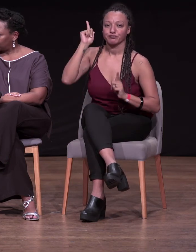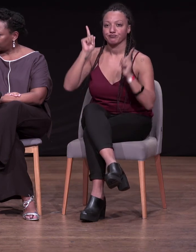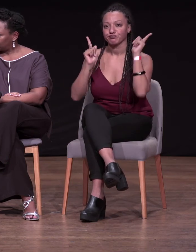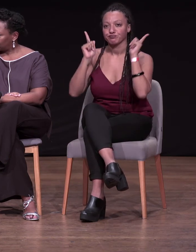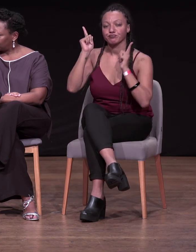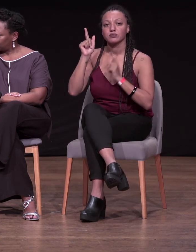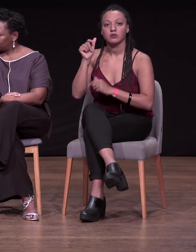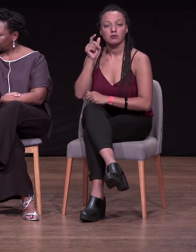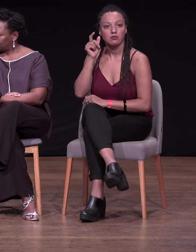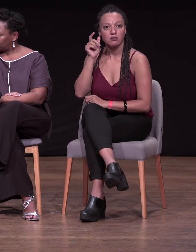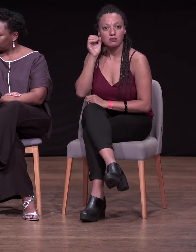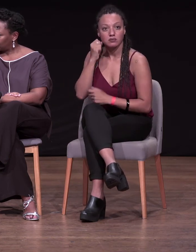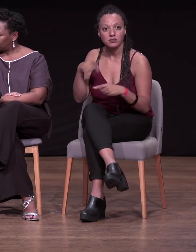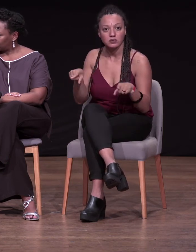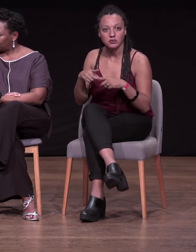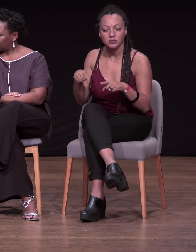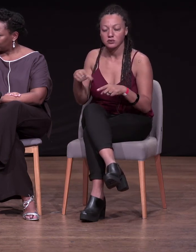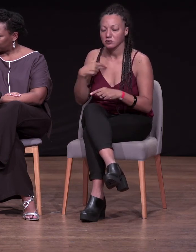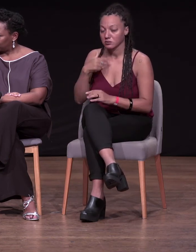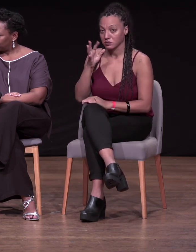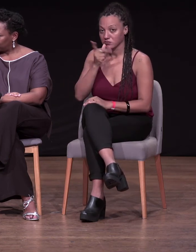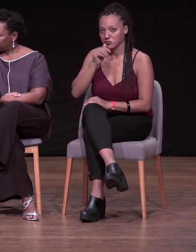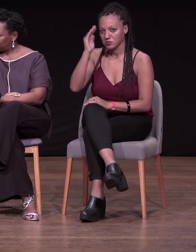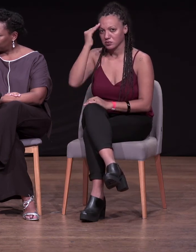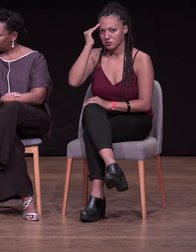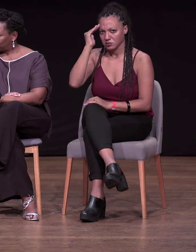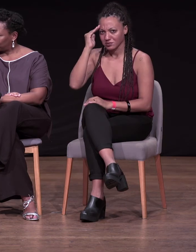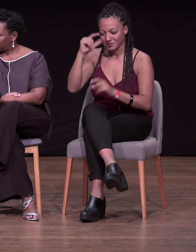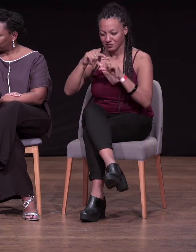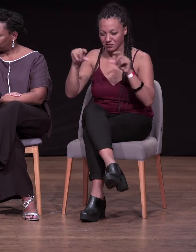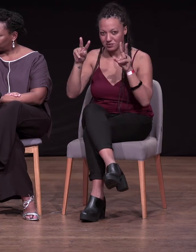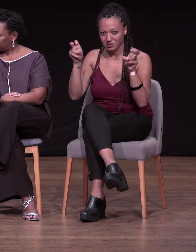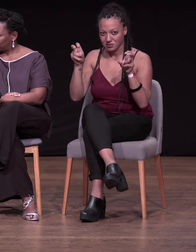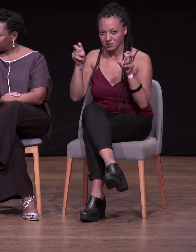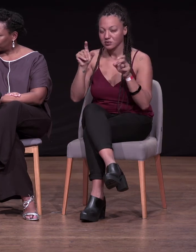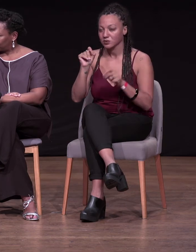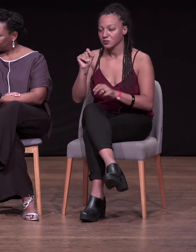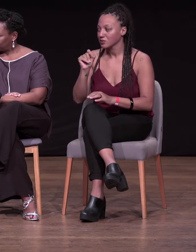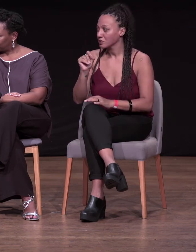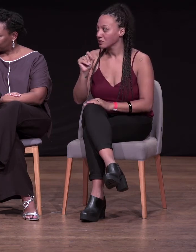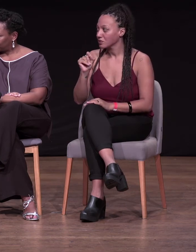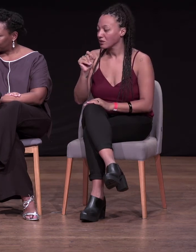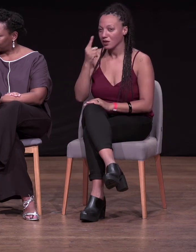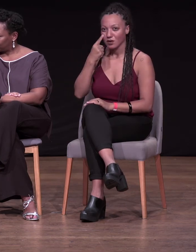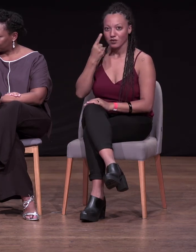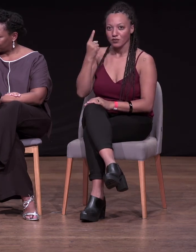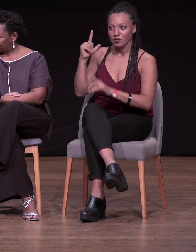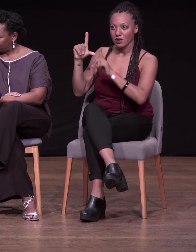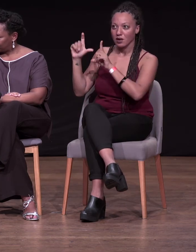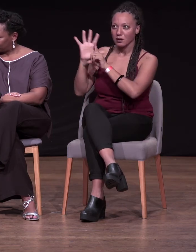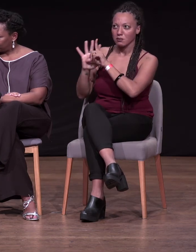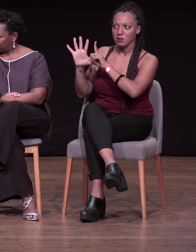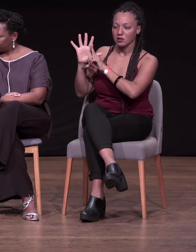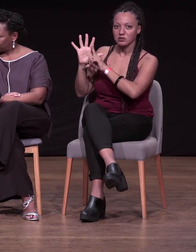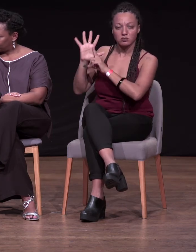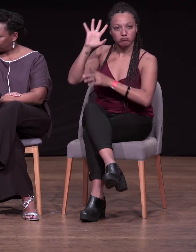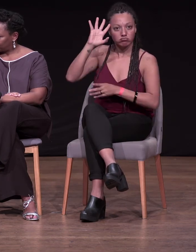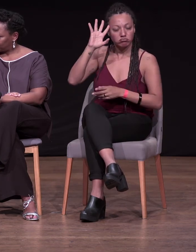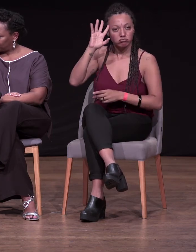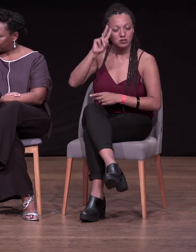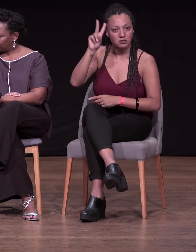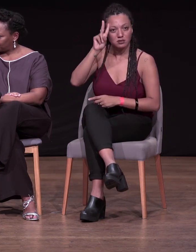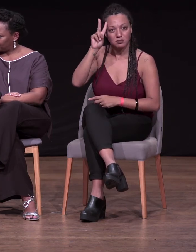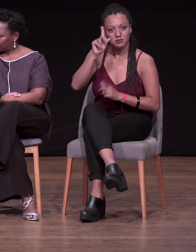e eu ouvi um funk que eu demorei um tempo para entender. Eu vou trazer um trechinho dele. Porque, vendo as imagens, eu me lembrei do funk e agora eu lembrei de novo. Ele fala